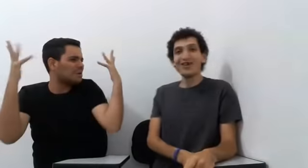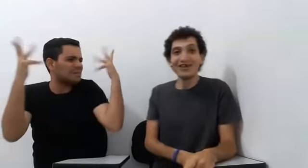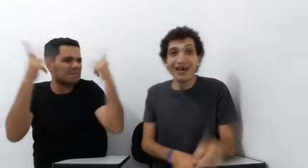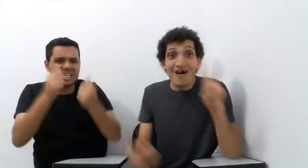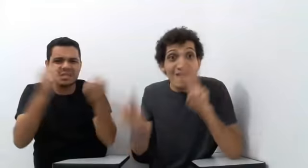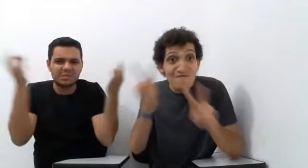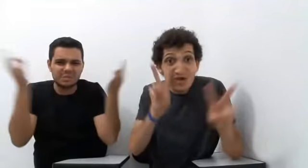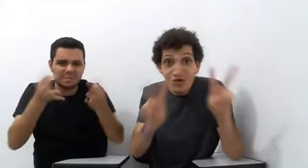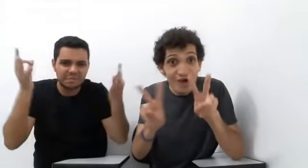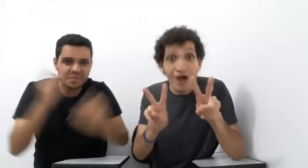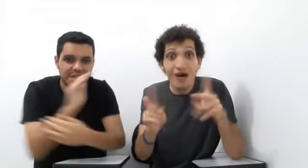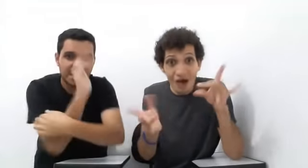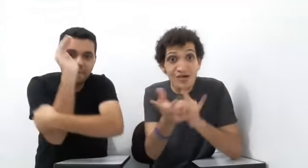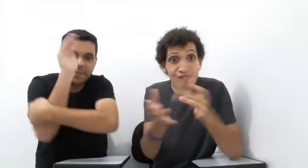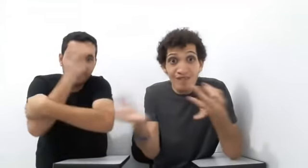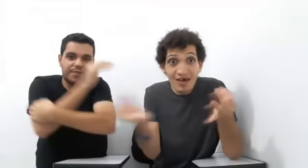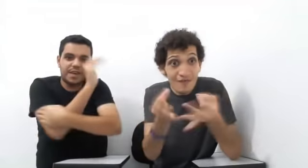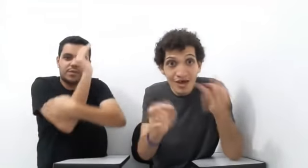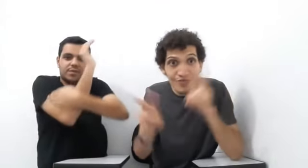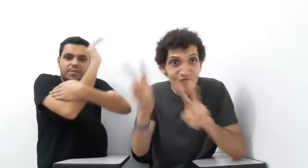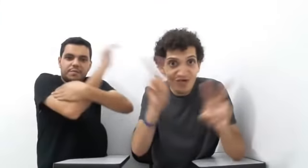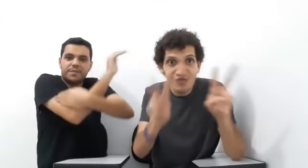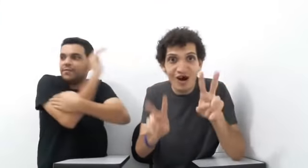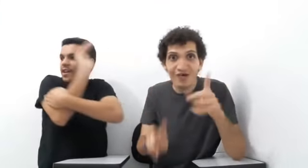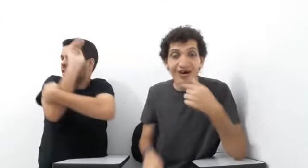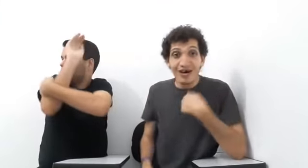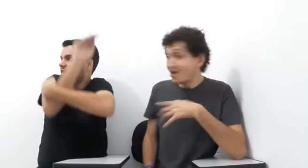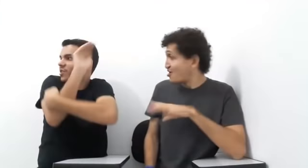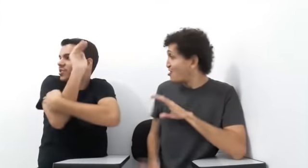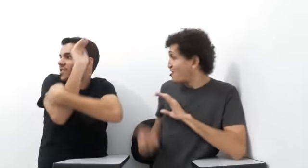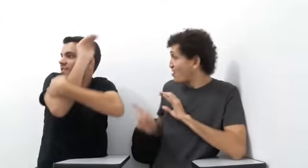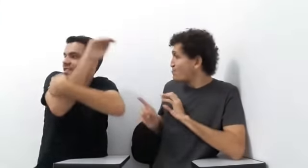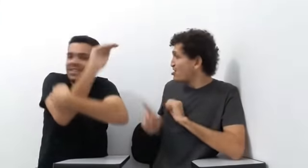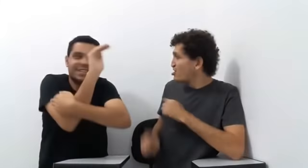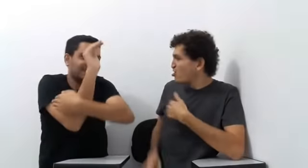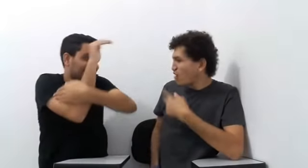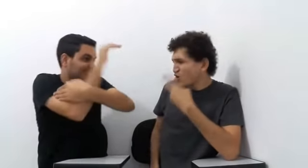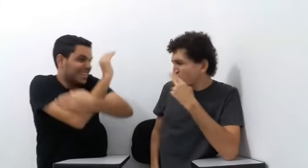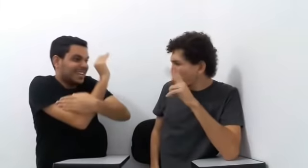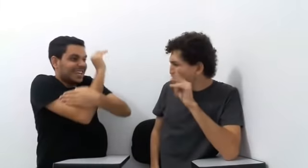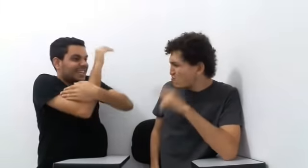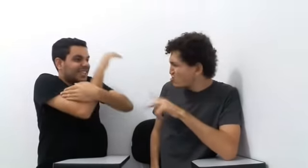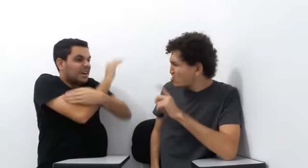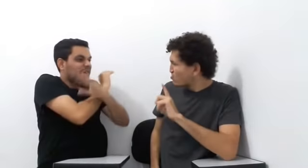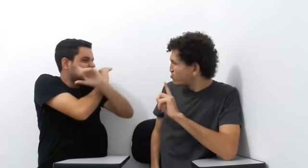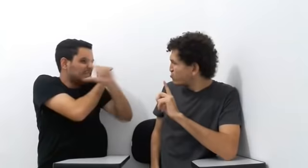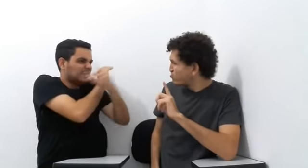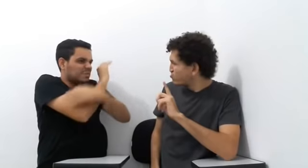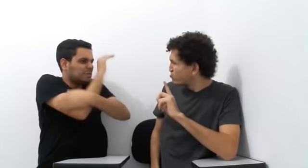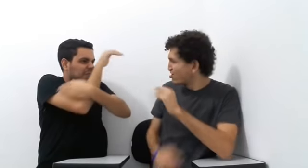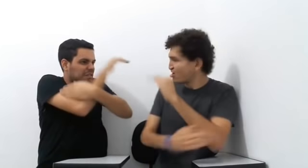icônico, lindo. Visual, realmente perfeito visual. Perfeito. Eu amei, eu acho que Não, lindo.